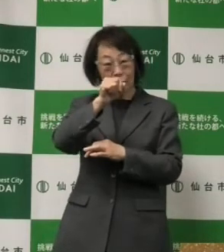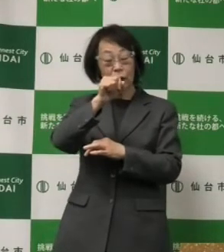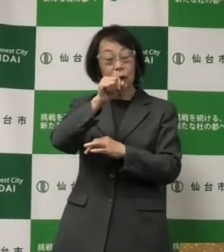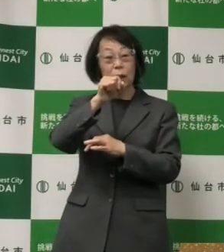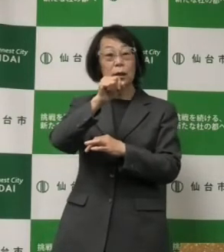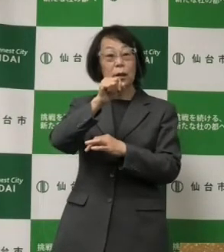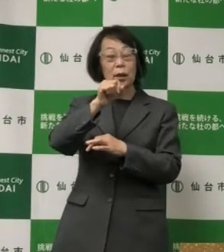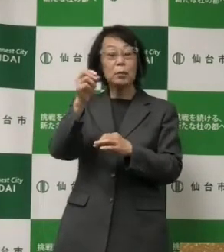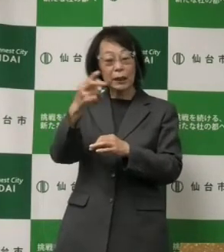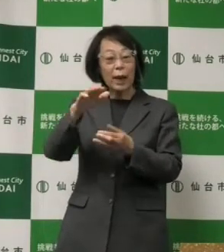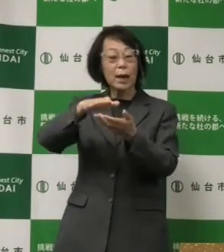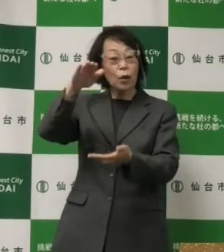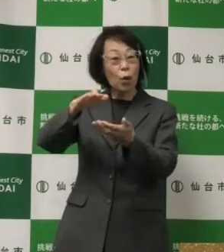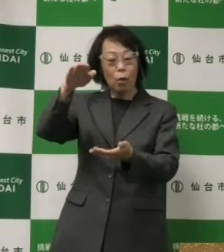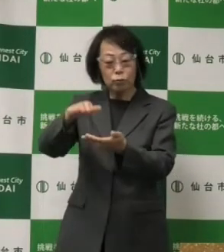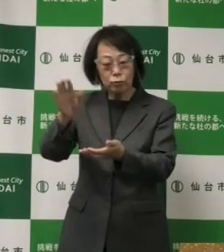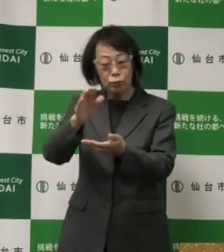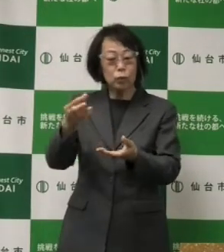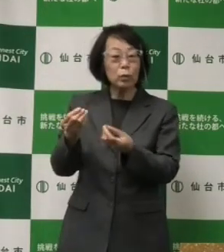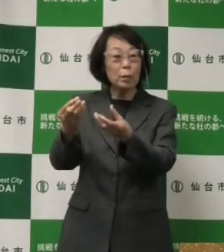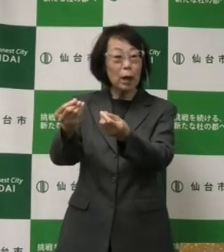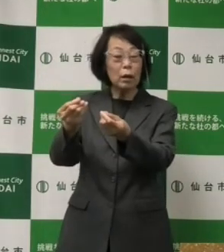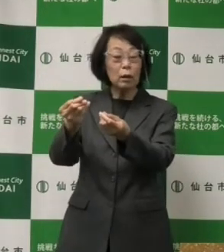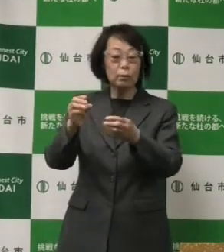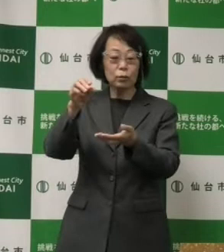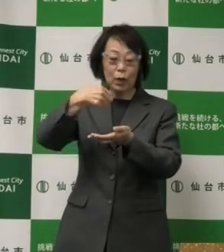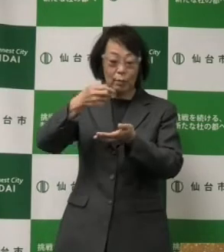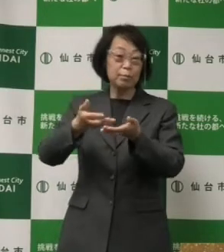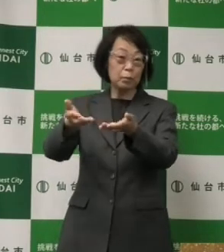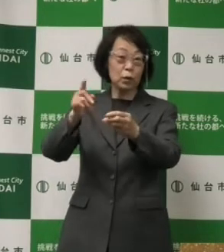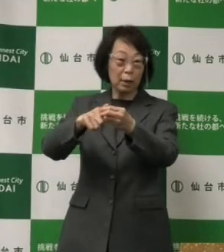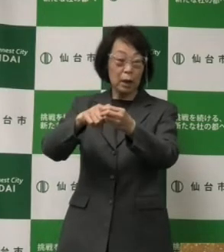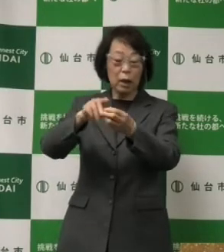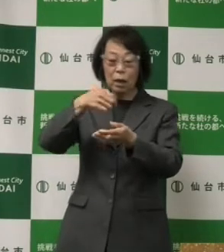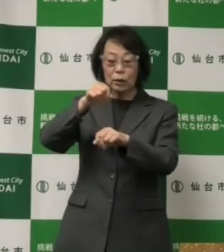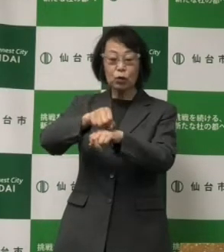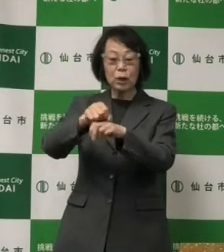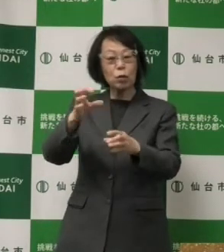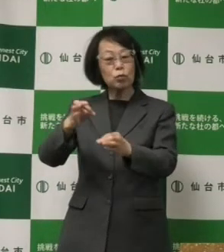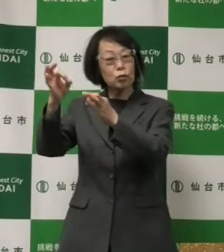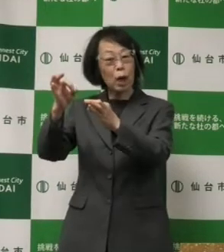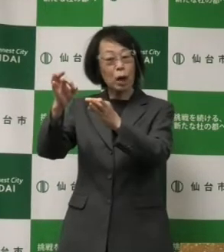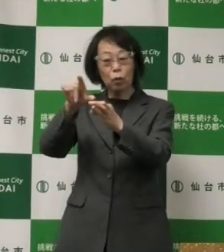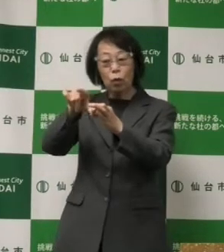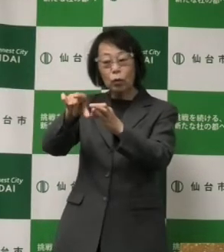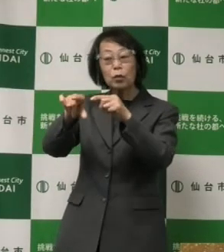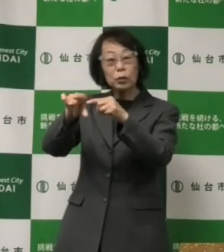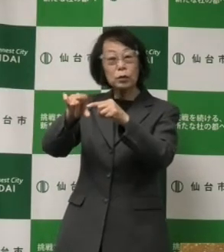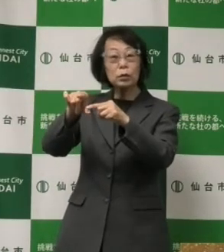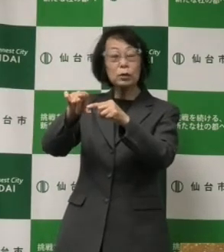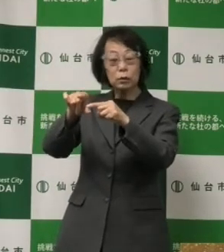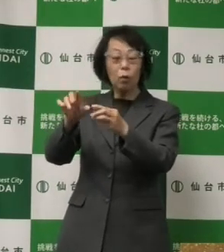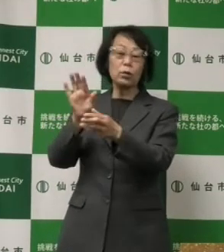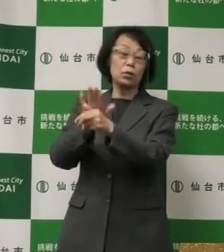栄養バランスや量を保った食事を提供するために、食材料費の物価上昇分に相当する